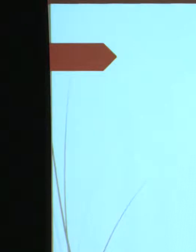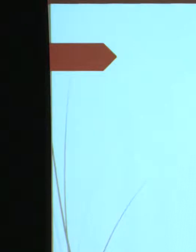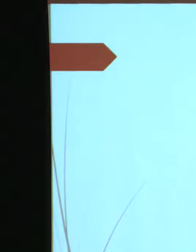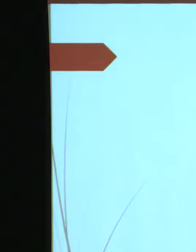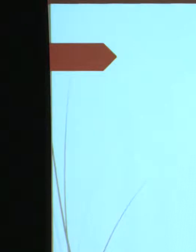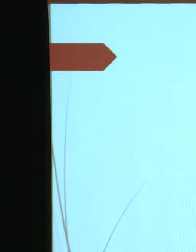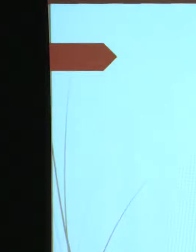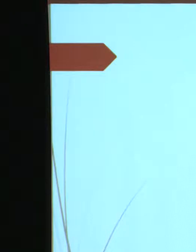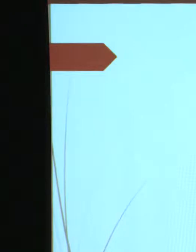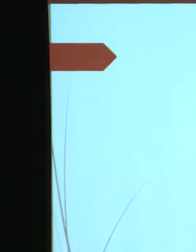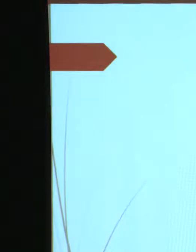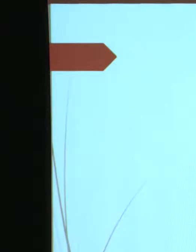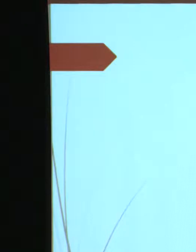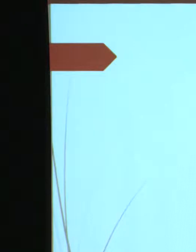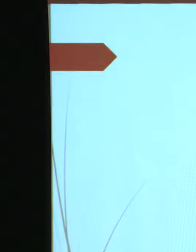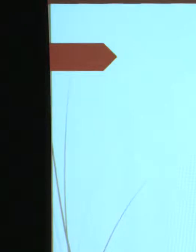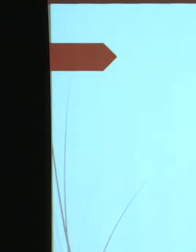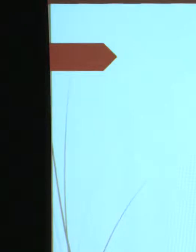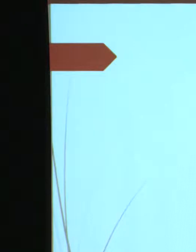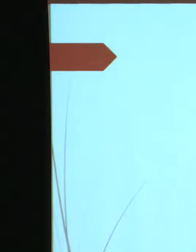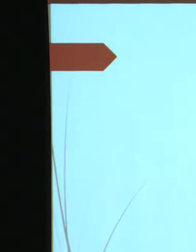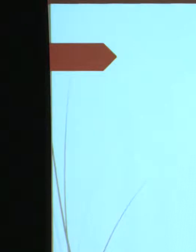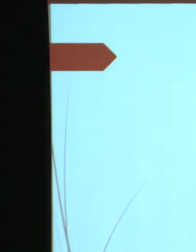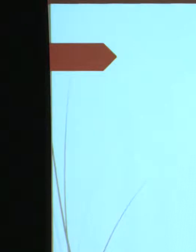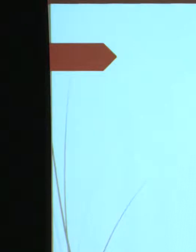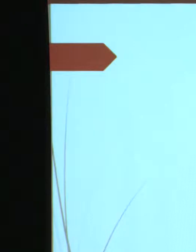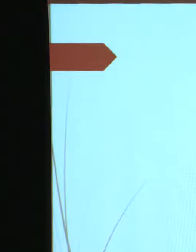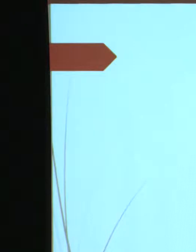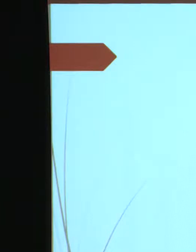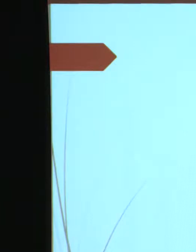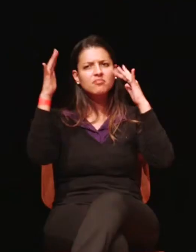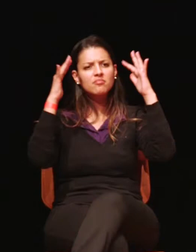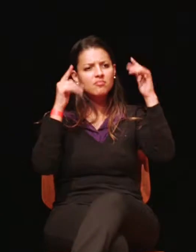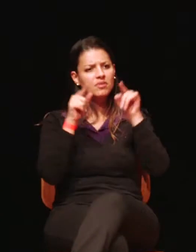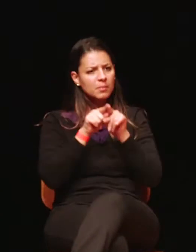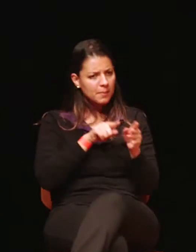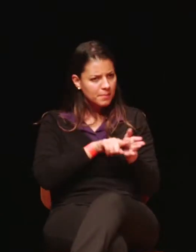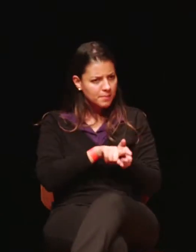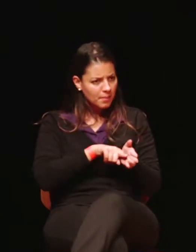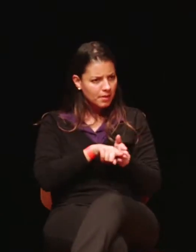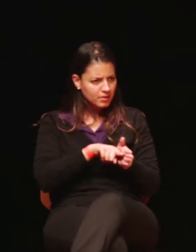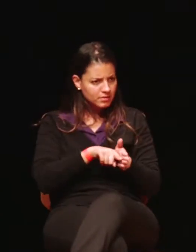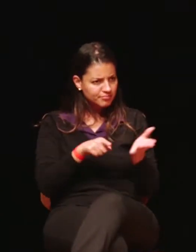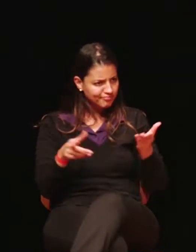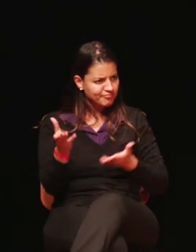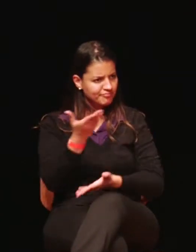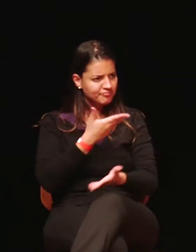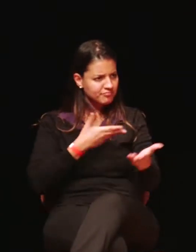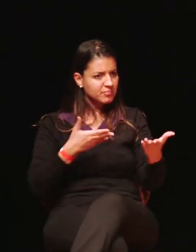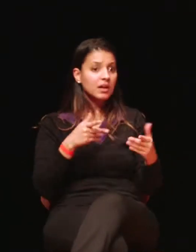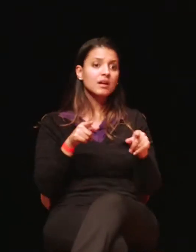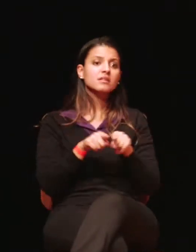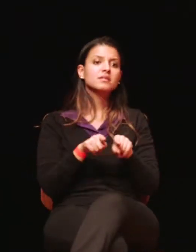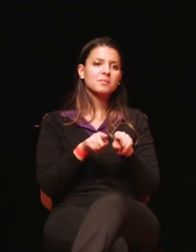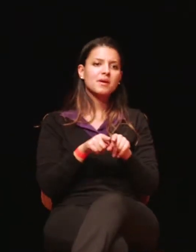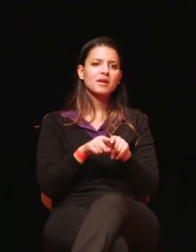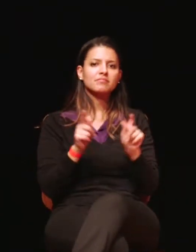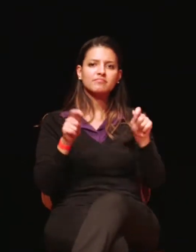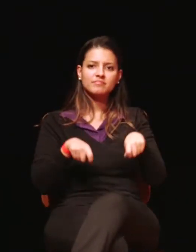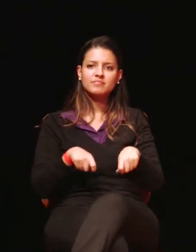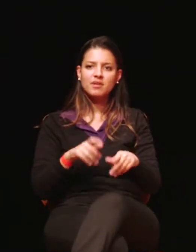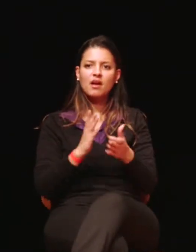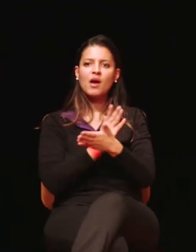com vocês algumas ideias e experiências de pesquisa. E também a possibilidade de reencontrar